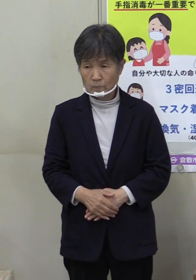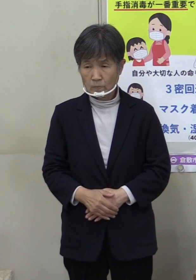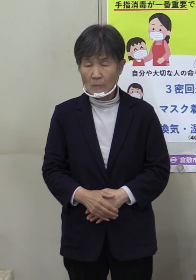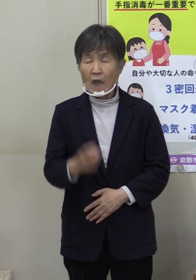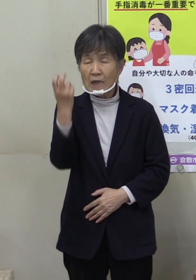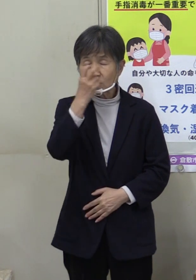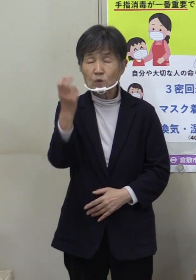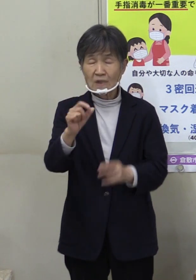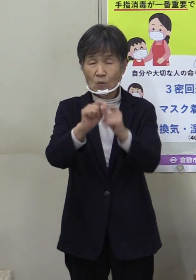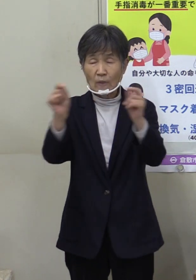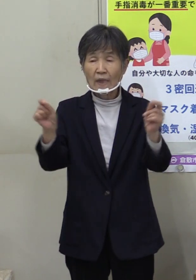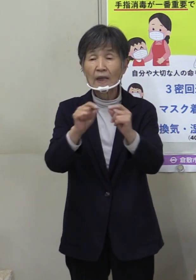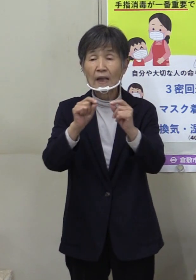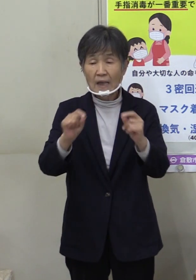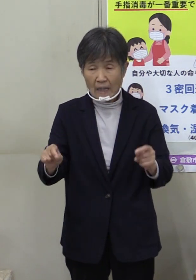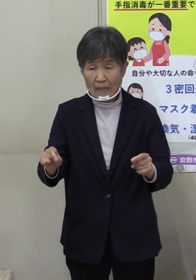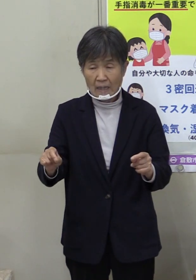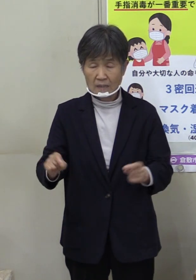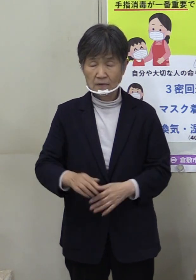調査の結果、